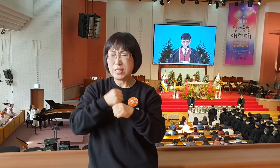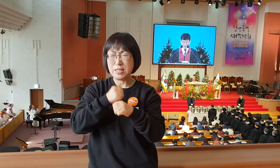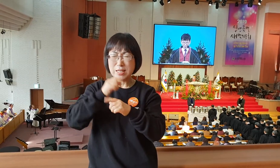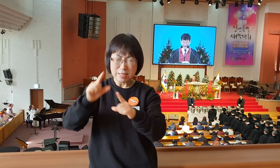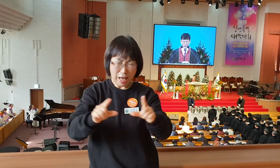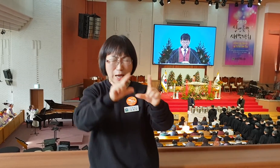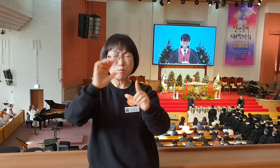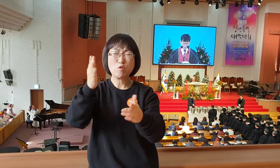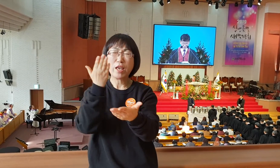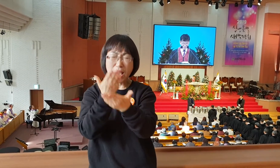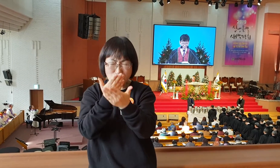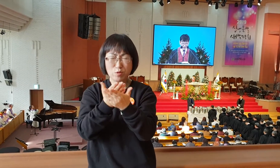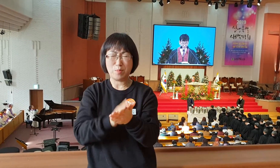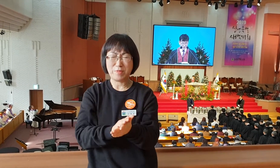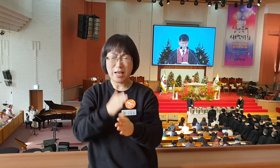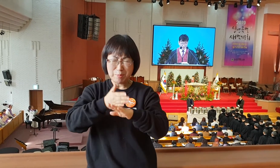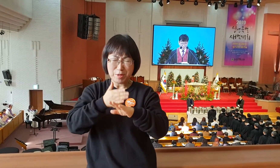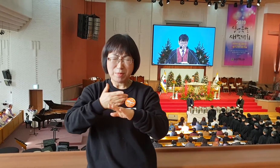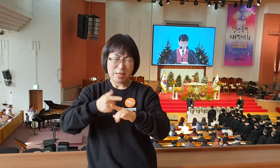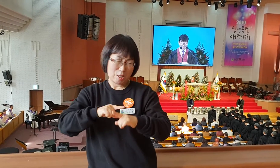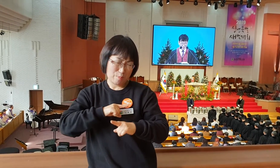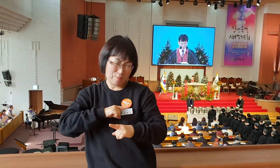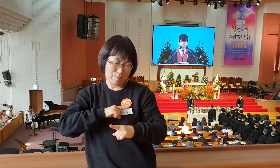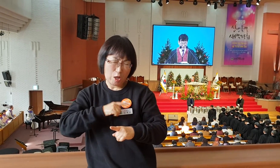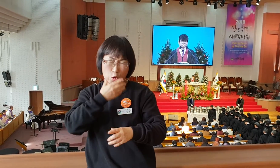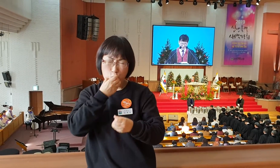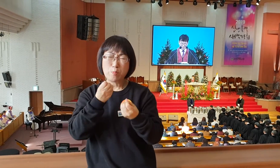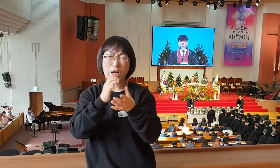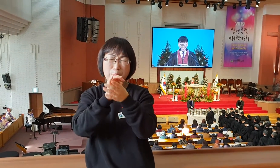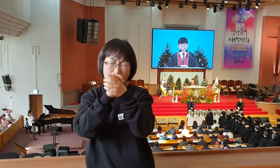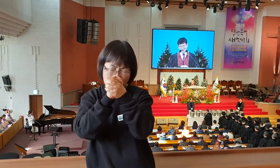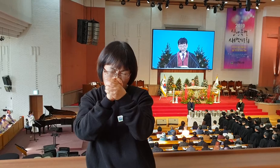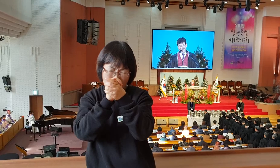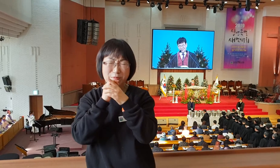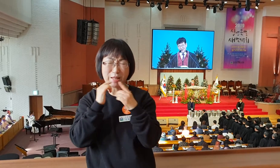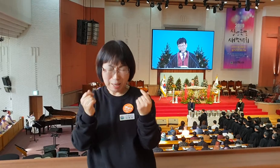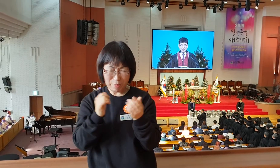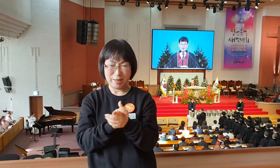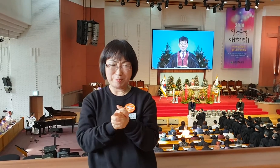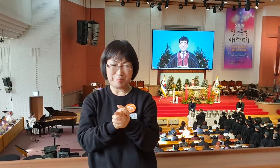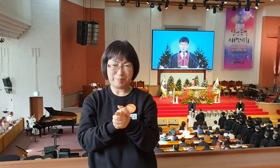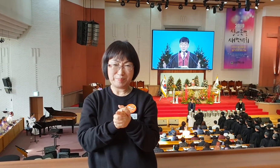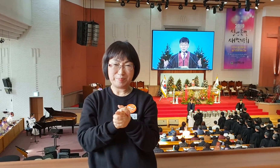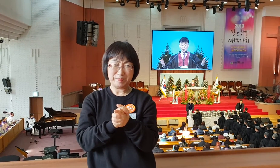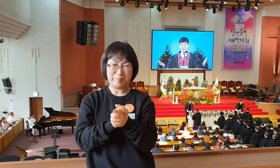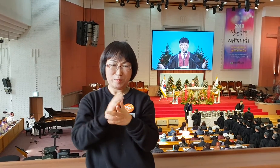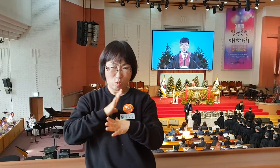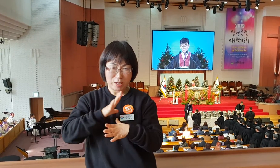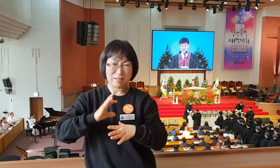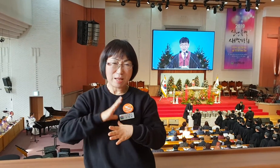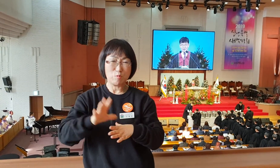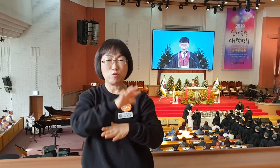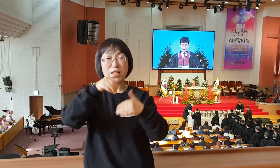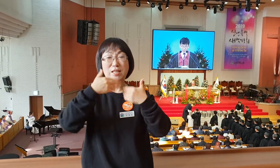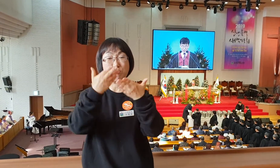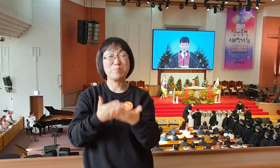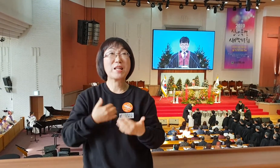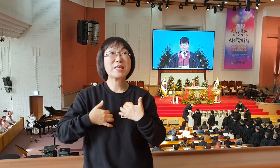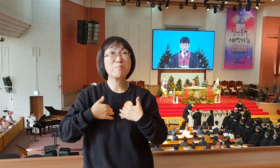삶이 되게 하여 주옵소서 감사님의 예수님 이름으로 축복하며 기도하옵나이다 아멘 놀라운 삶을 그에게 나눠주십니다